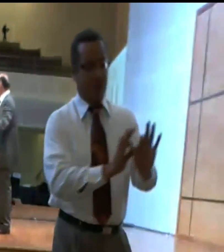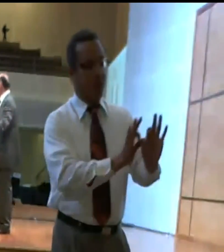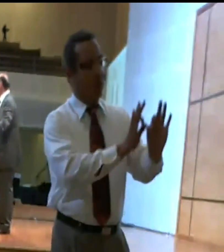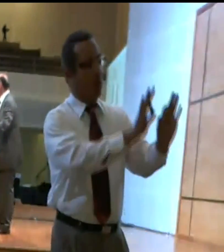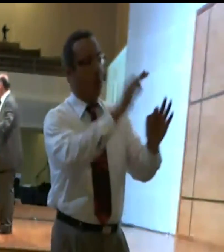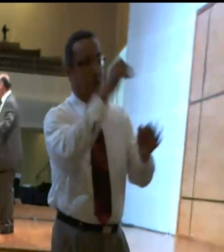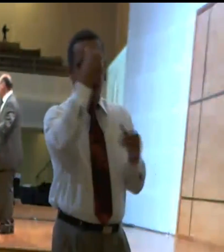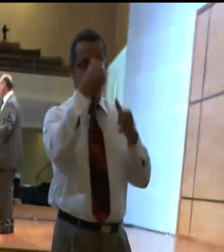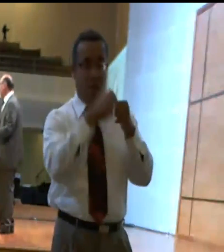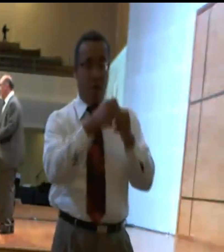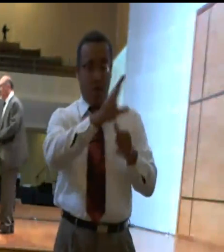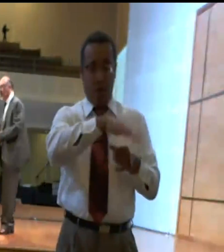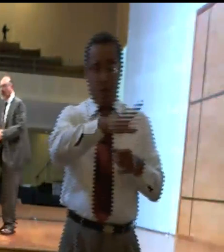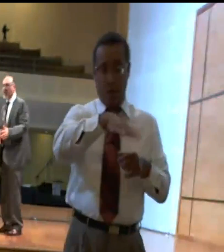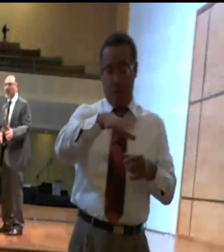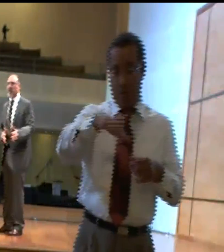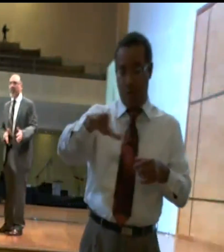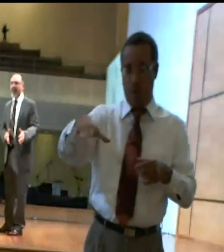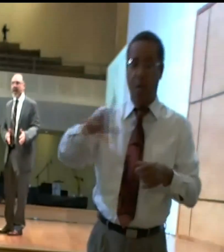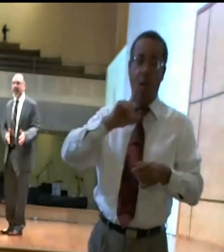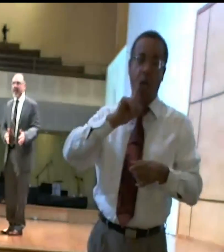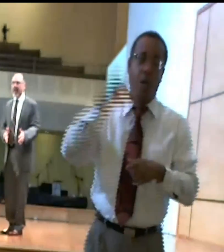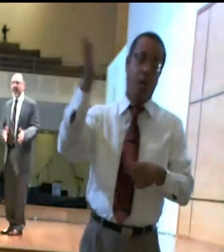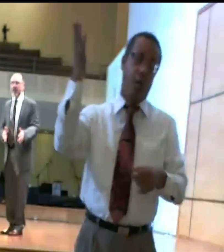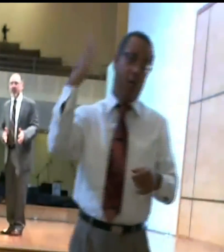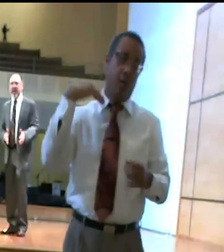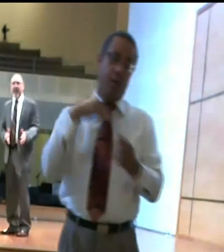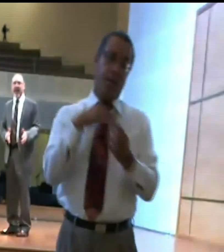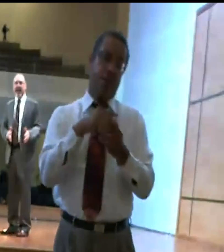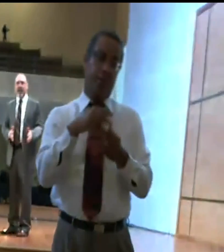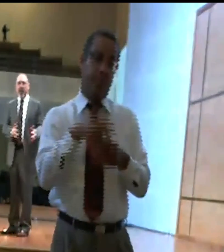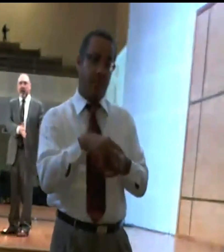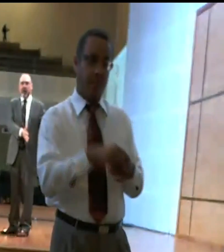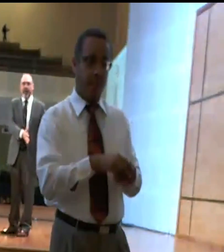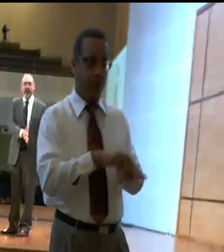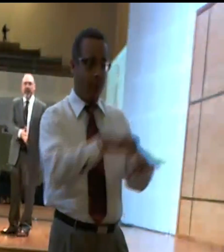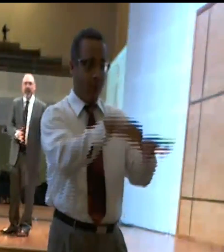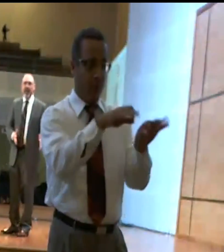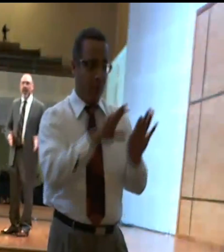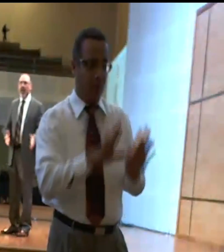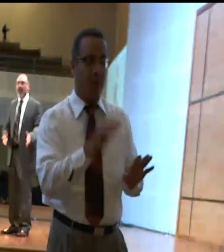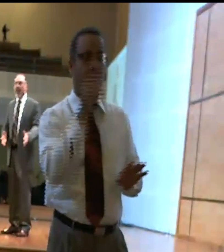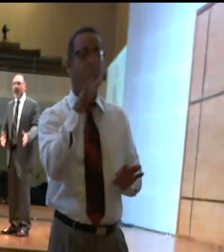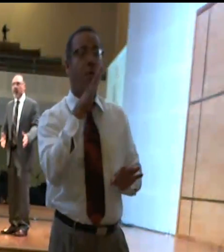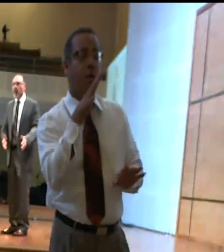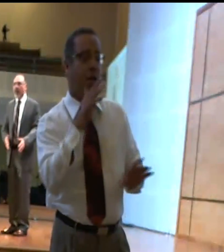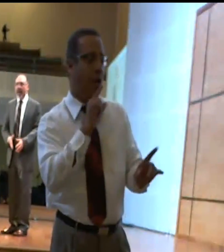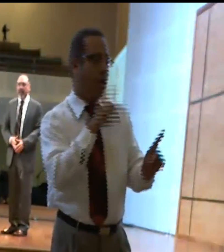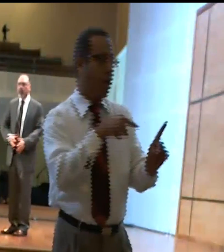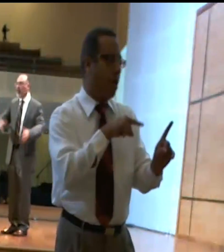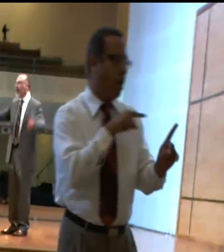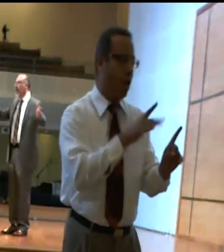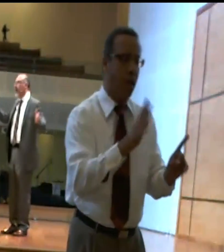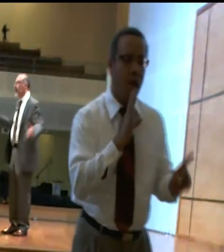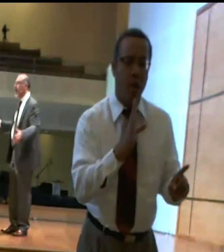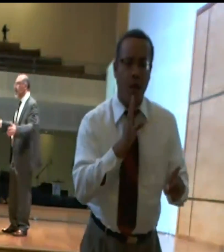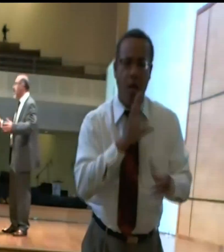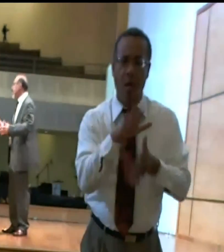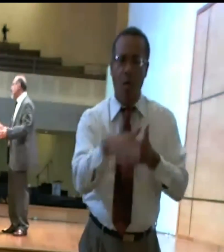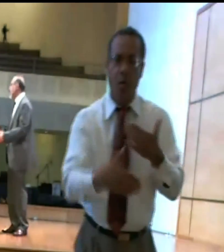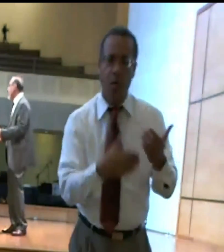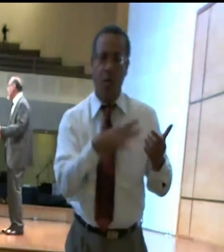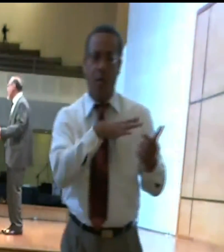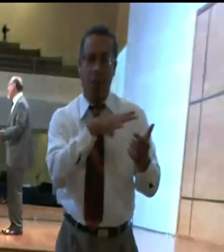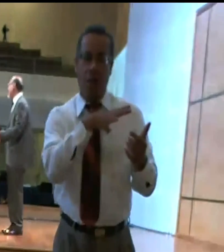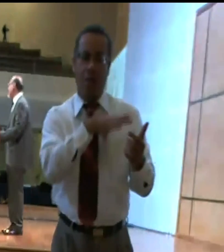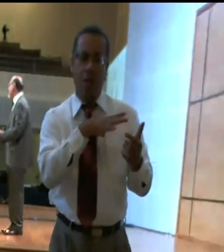Recuerdo haber oído a un niño que estaba en el cementerio con su mamá, y de repente comienzan a hablar del muerto y todas las virtudes que el muerto tenía,